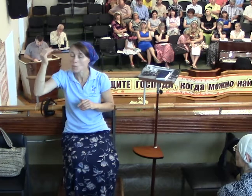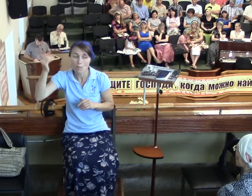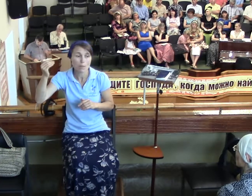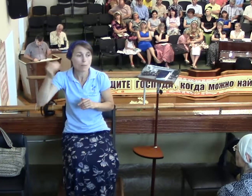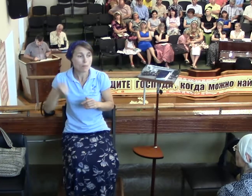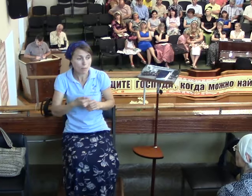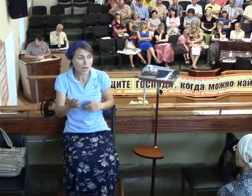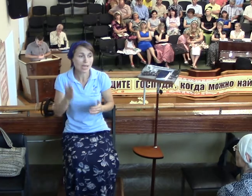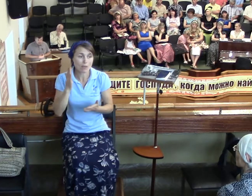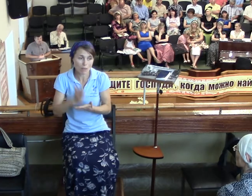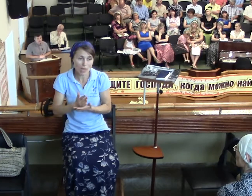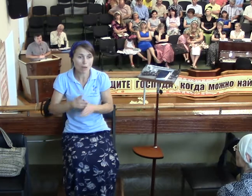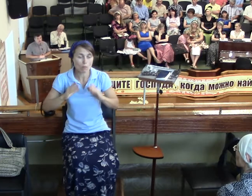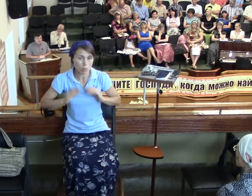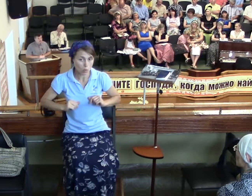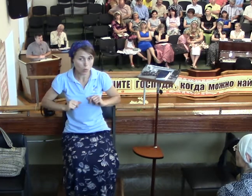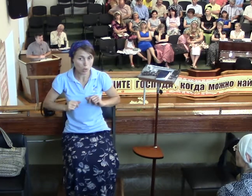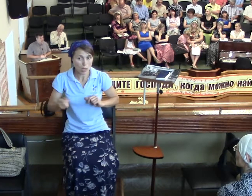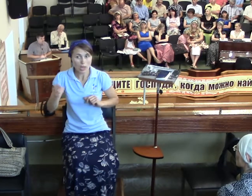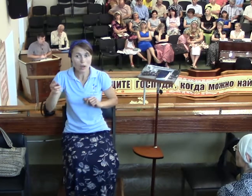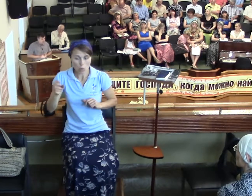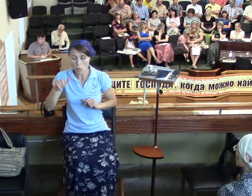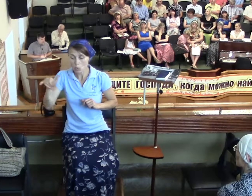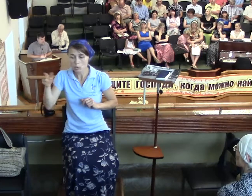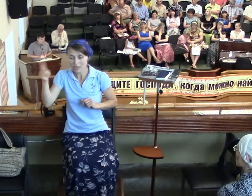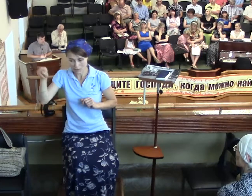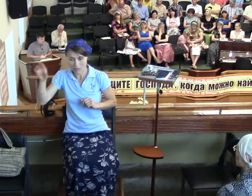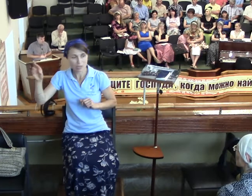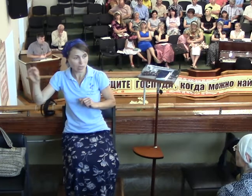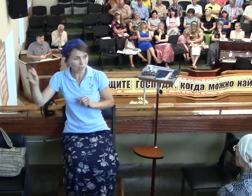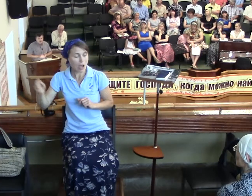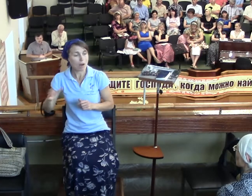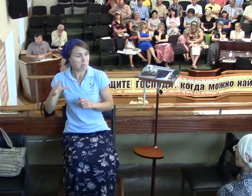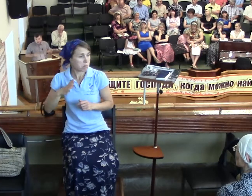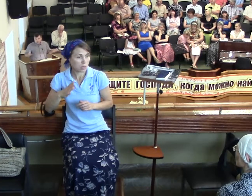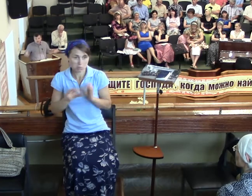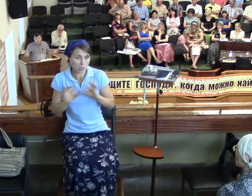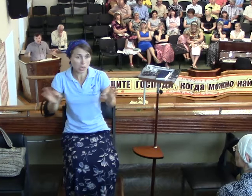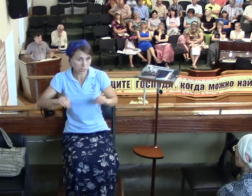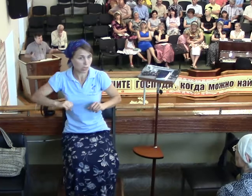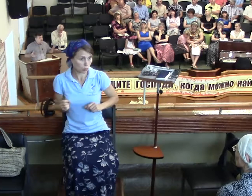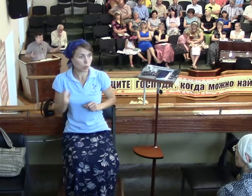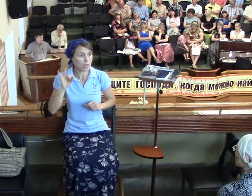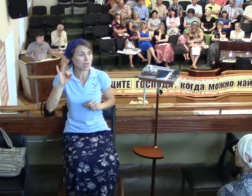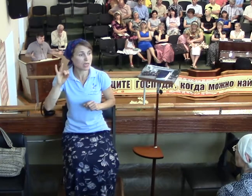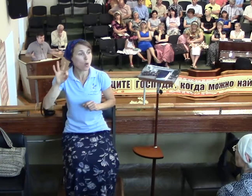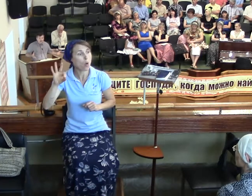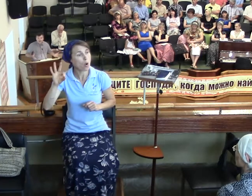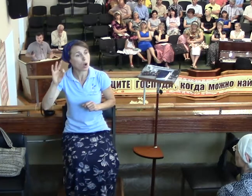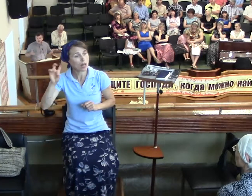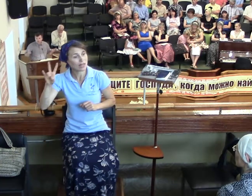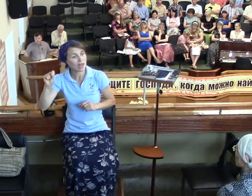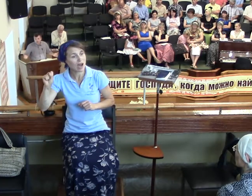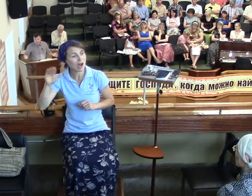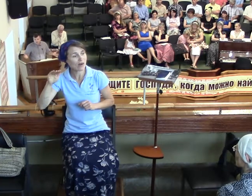Посмотрите, Давид имел прекрасного друга, его звали Иоаннафан. Помните такого друга, да? Это друг, с которым они планировали, как